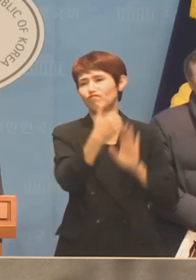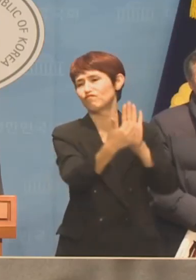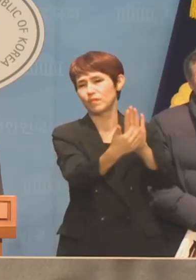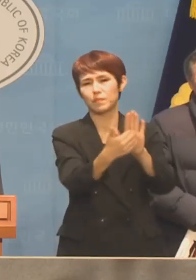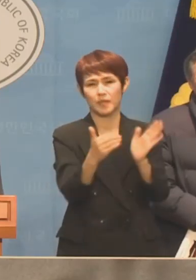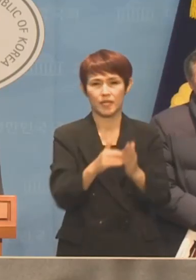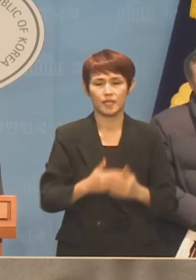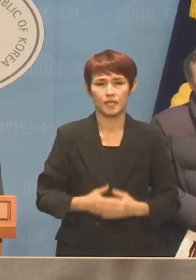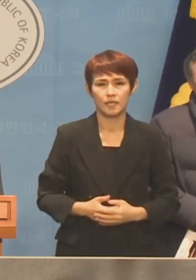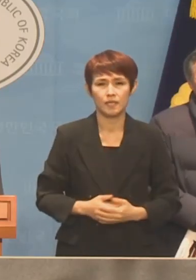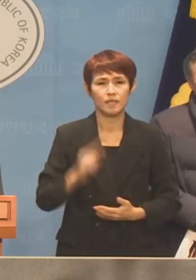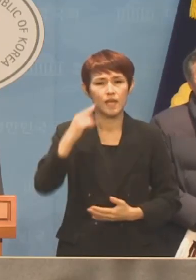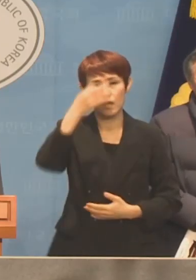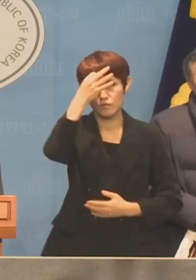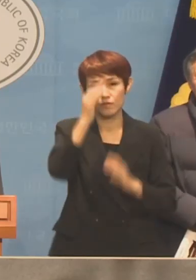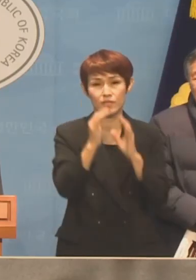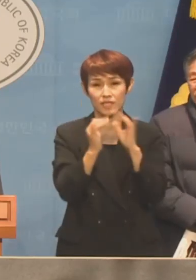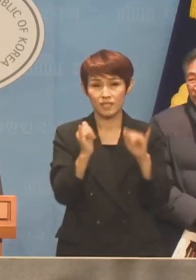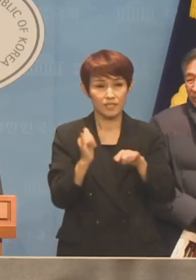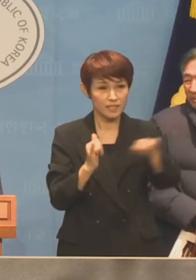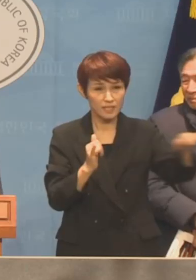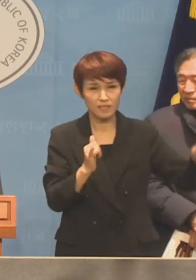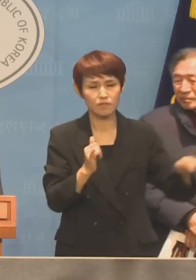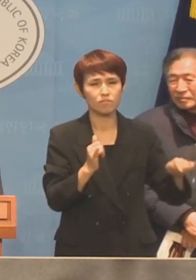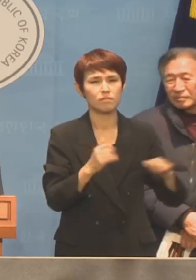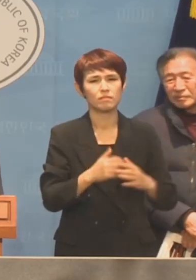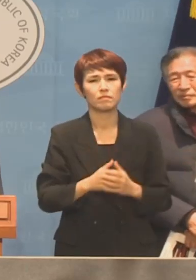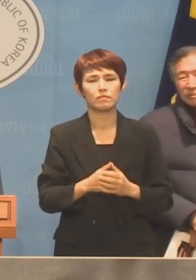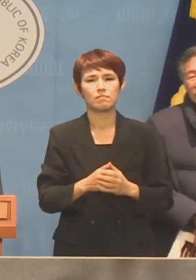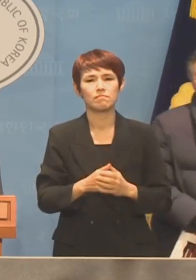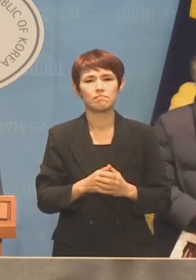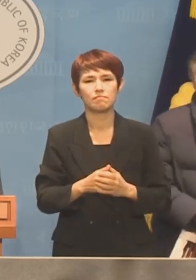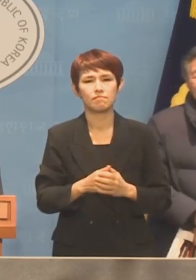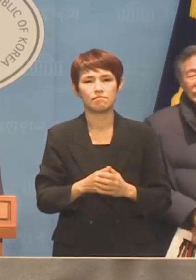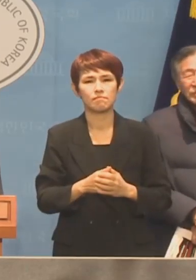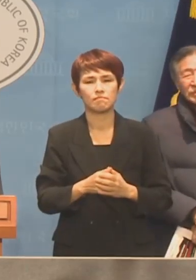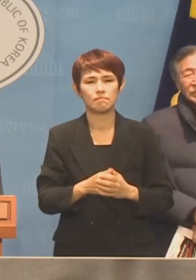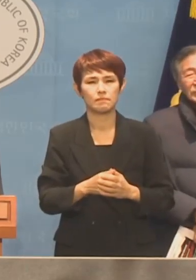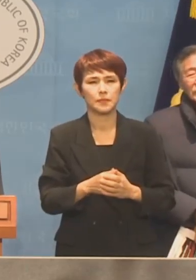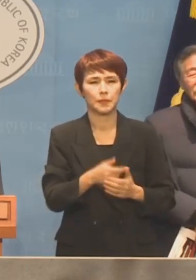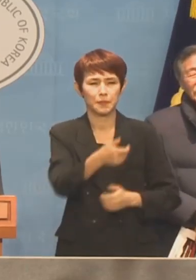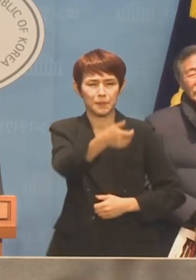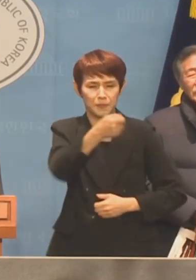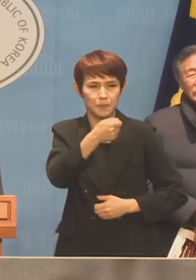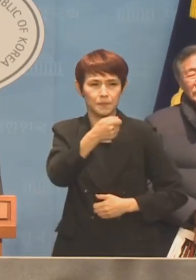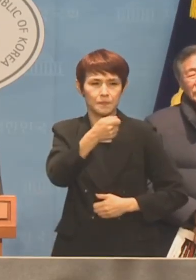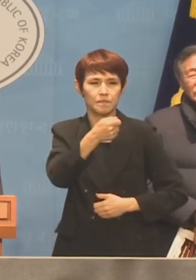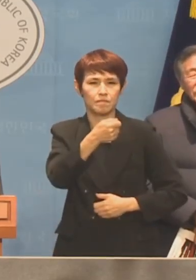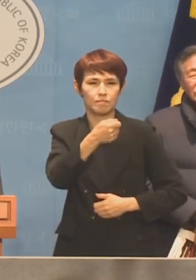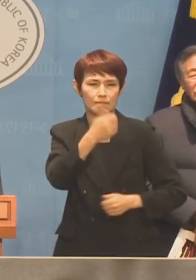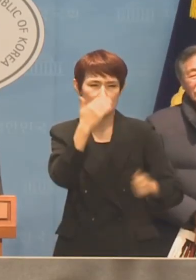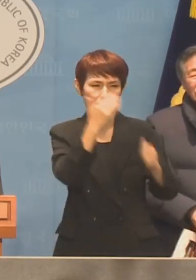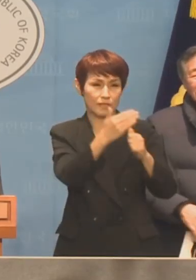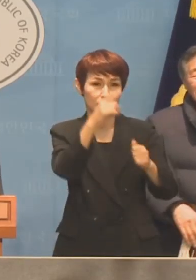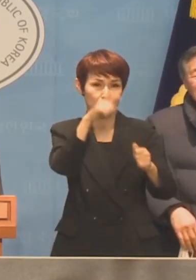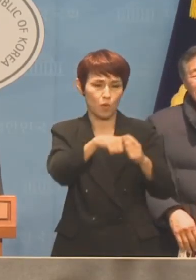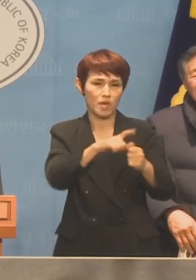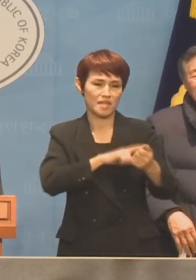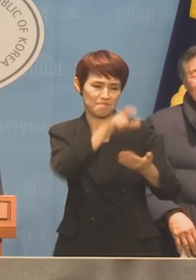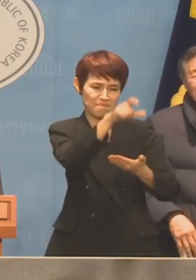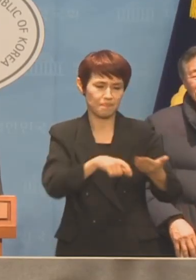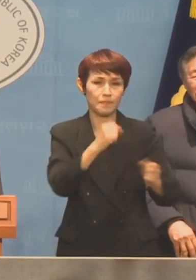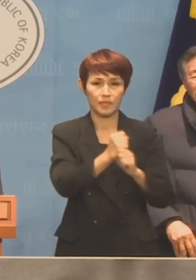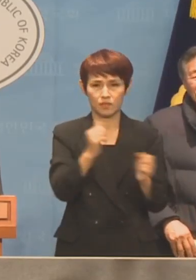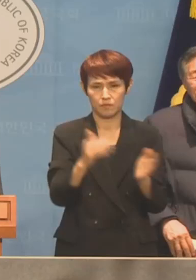그리고 특히 예술인들에게는 국가 범죄인 블랙리스트가 지울 수 없는 상처인데요. 윤석열 정권의 문화정책